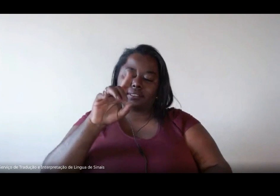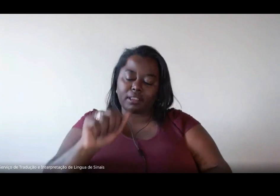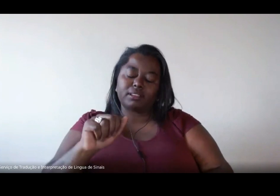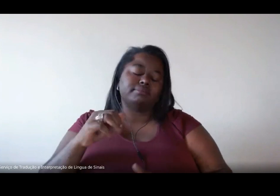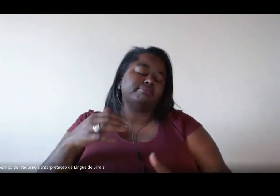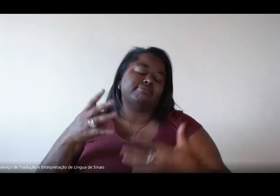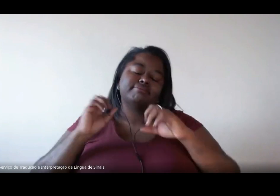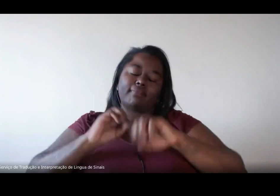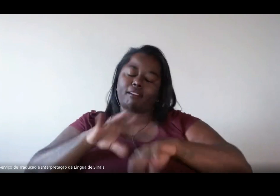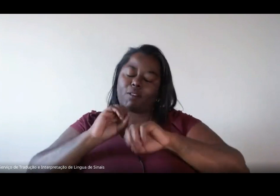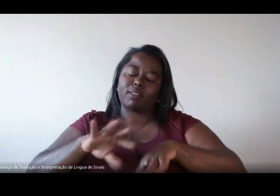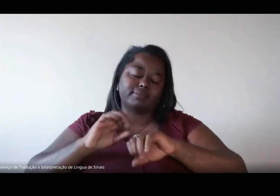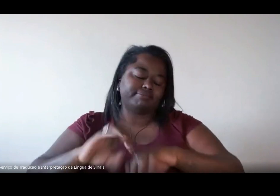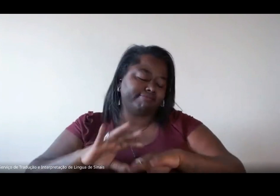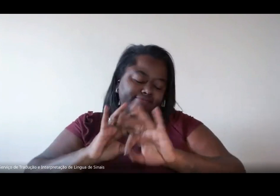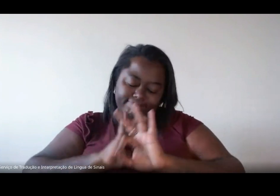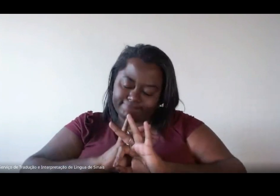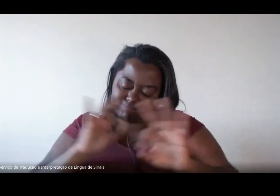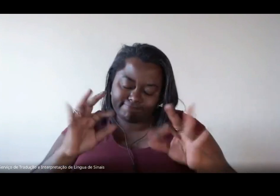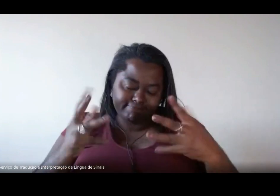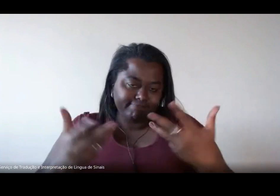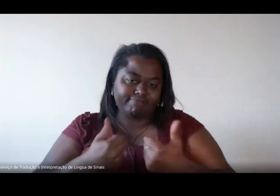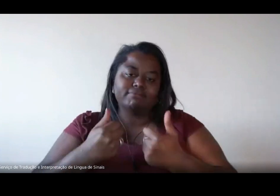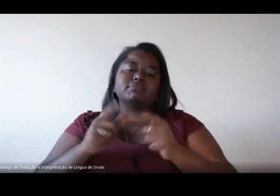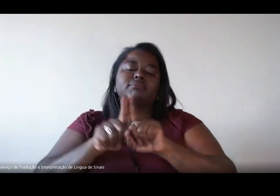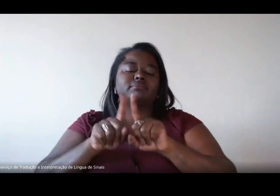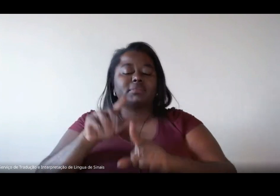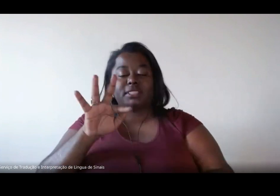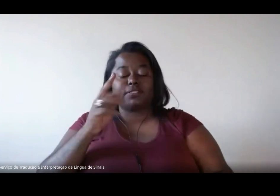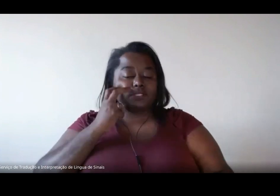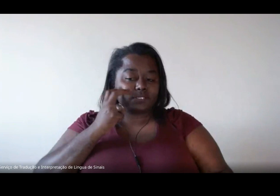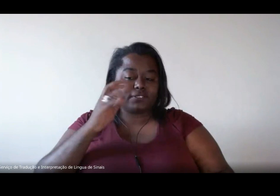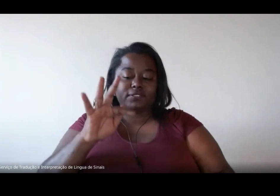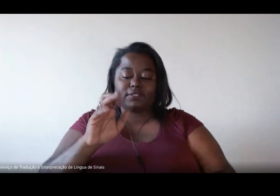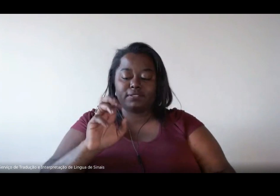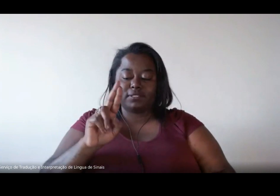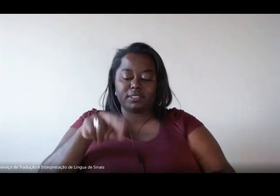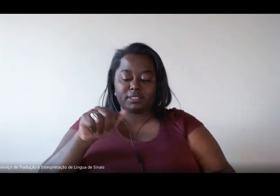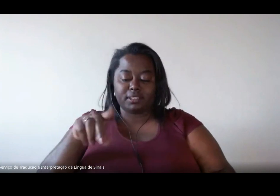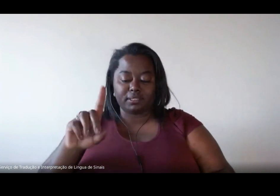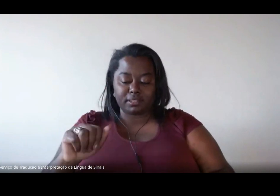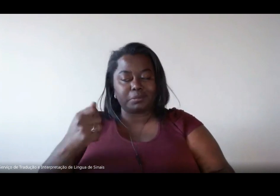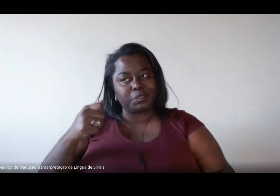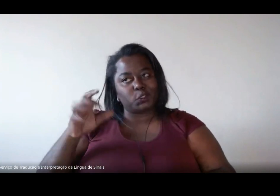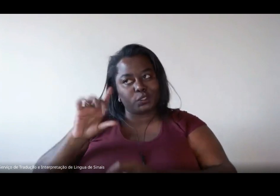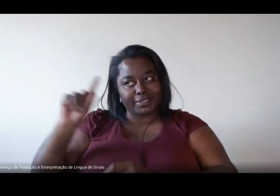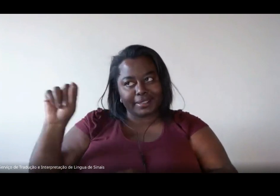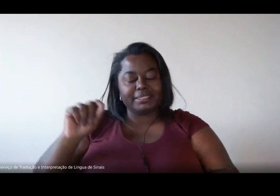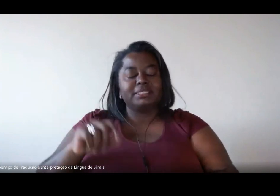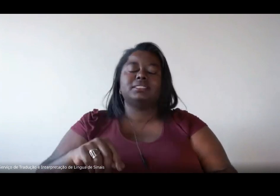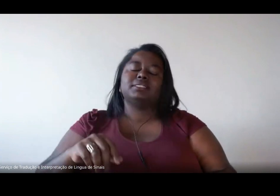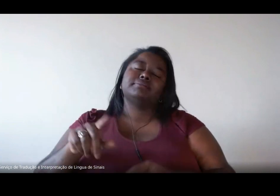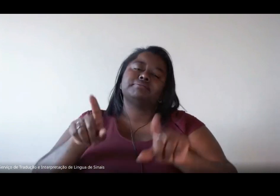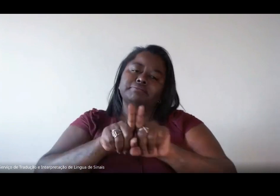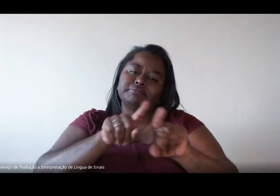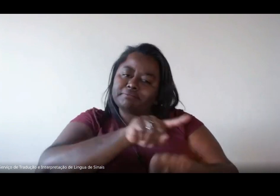a Ida, por essa brilhante aula, a colega Fernanda, que teve que sair, né,